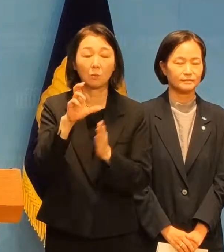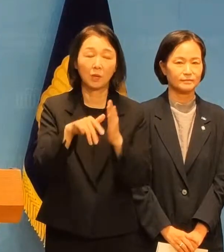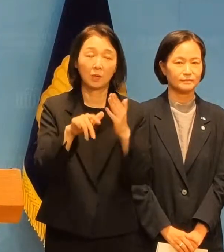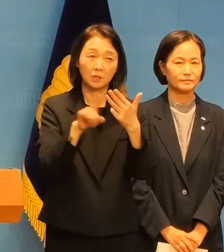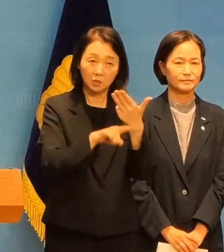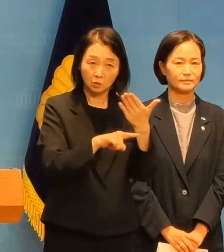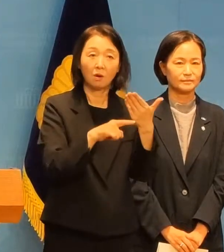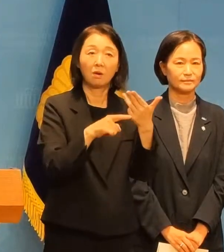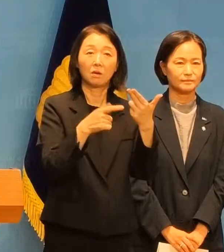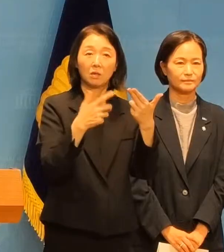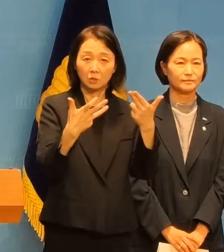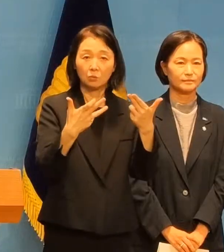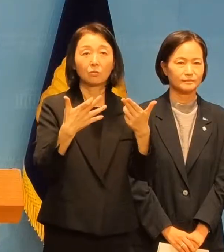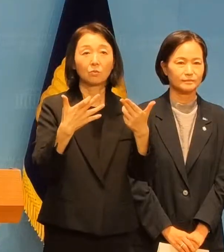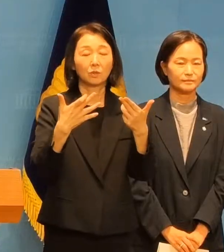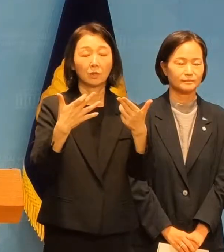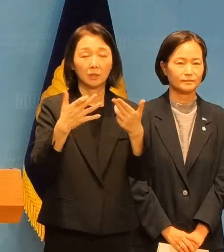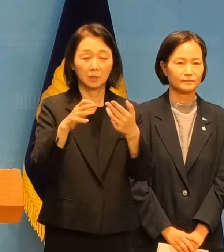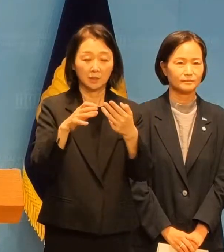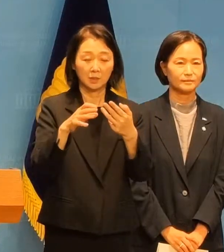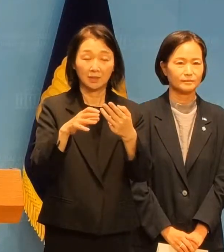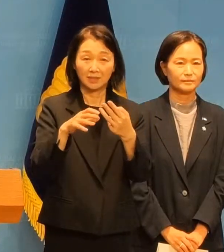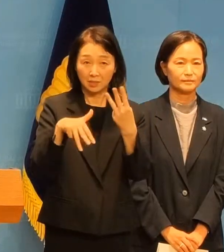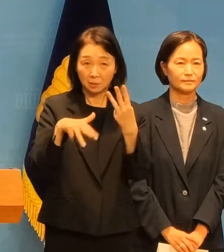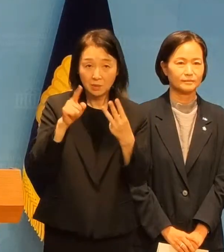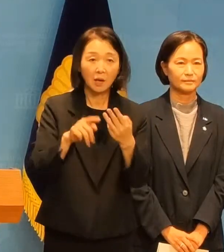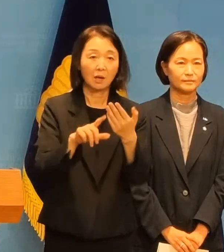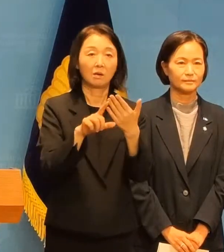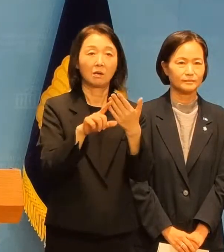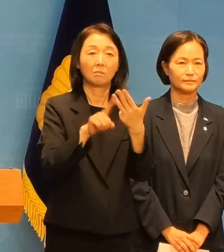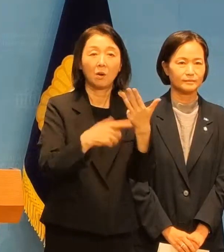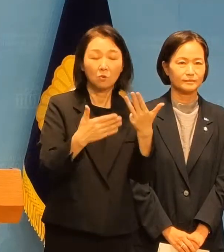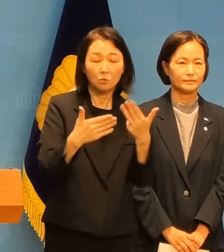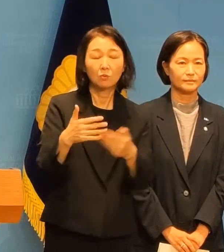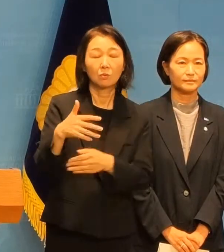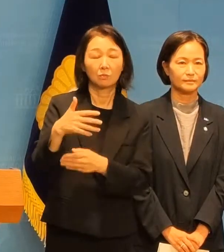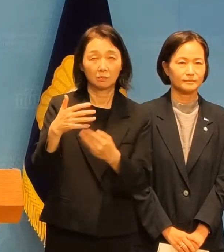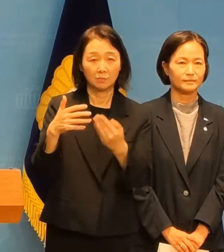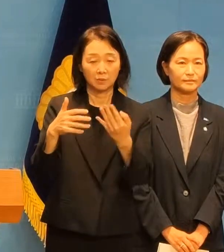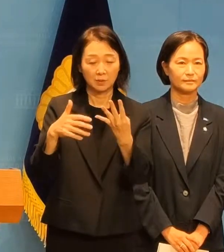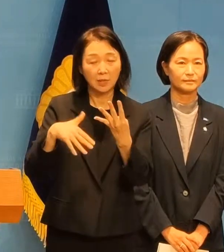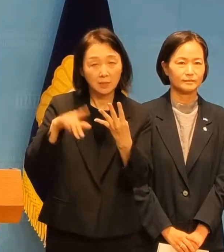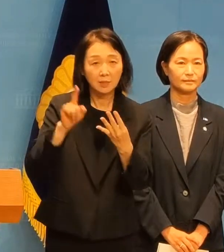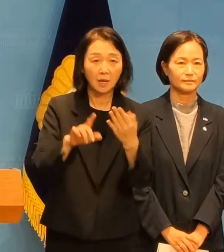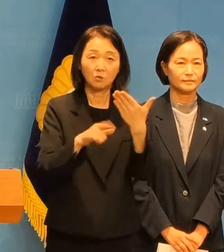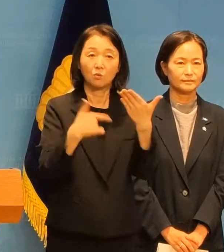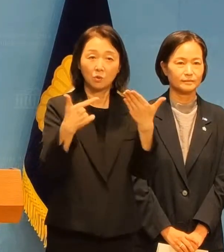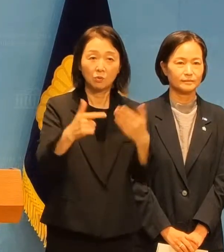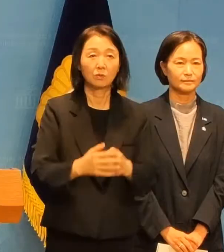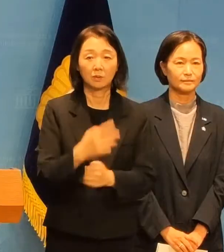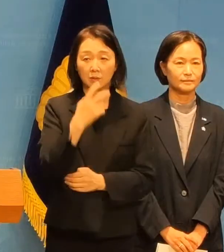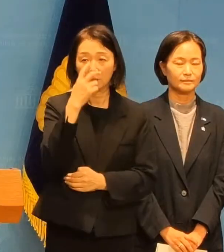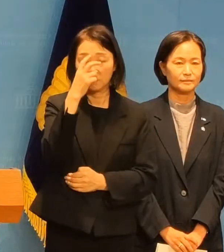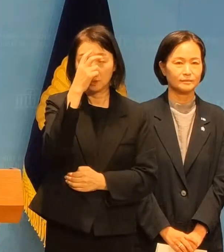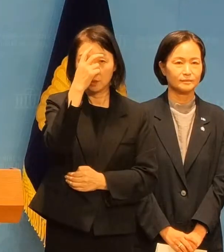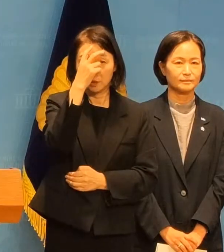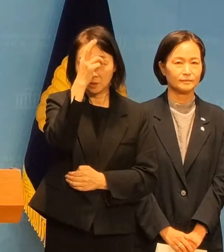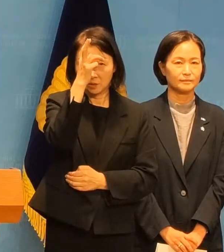날 있었습니다. 3차는 8월 9일이고 4차는 9월 6일입니다. 앞서